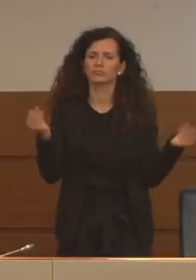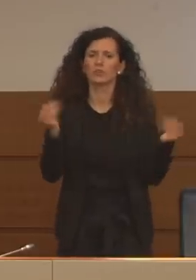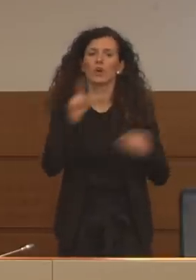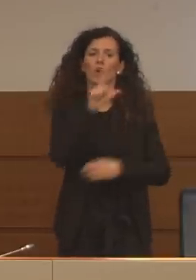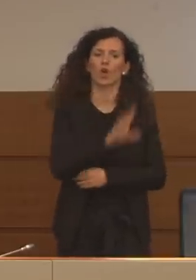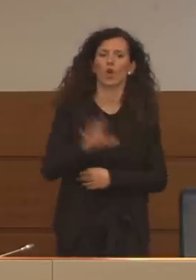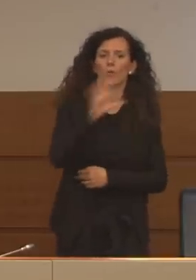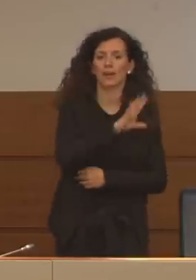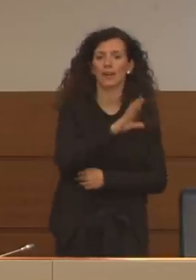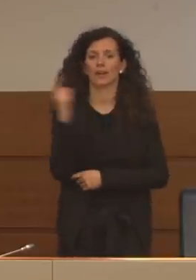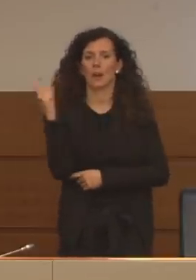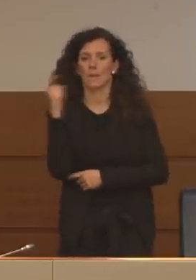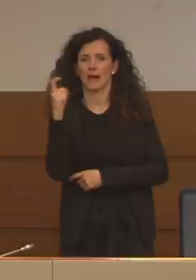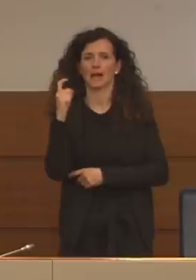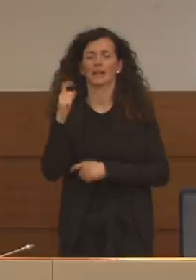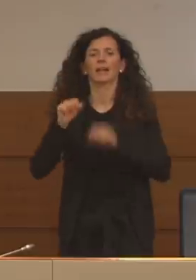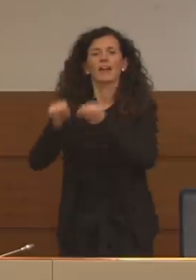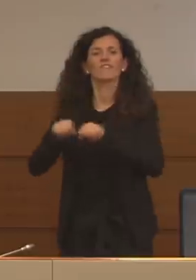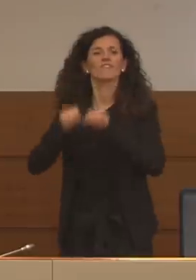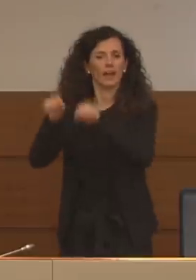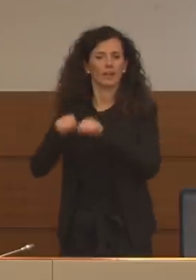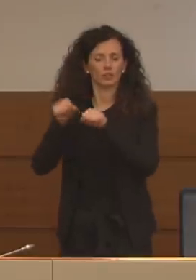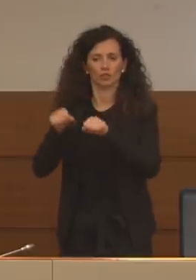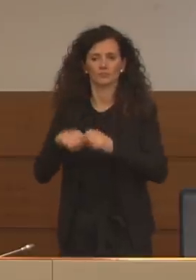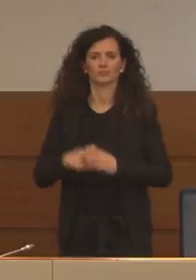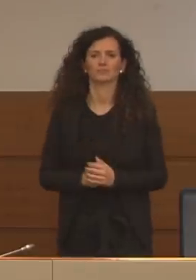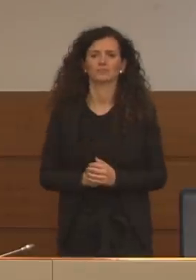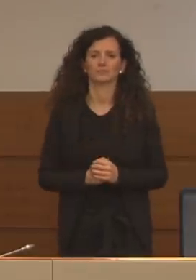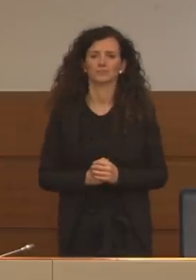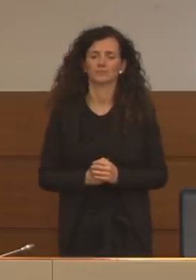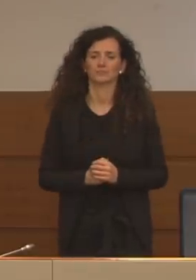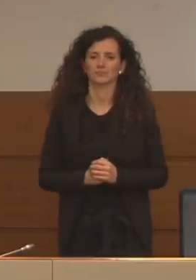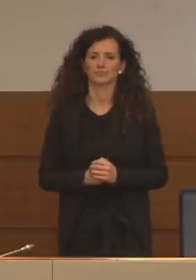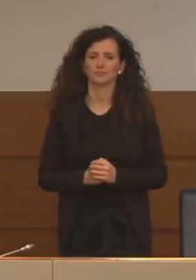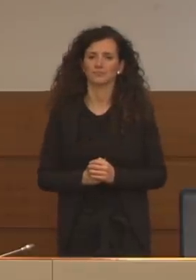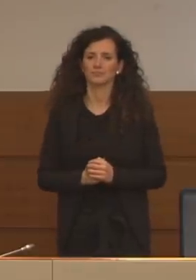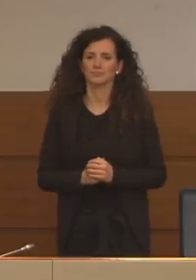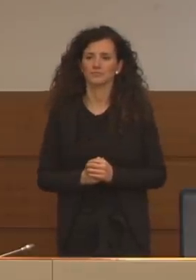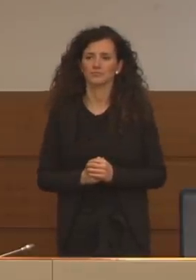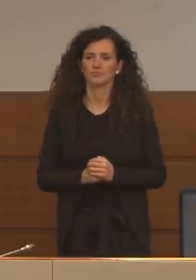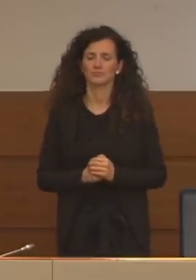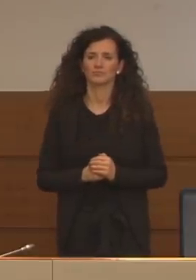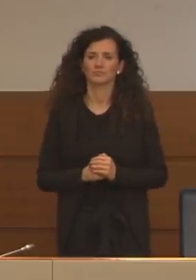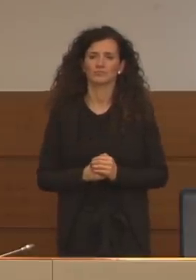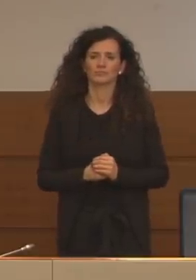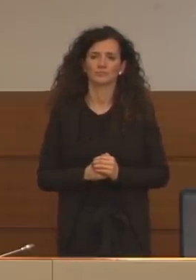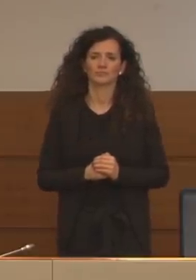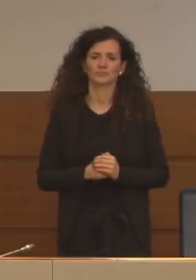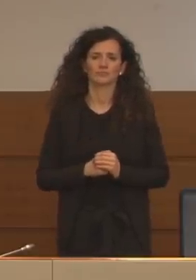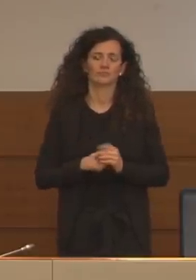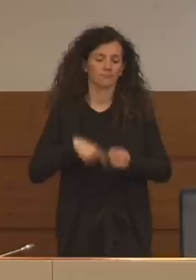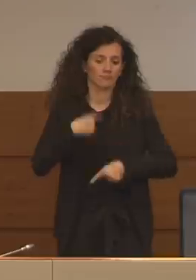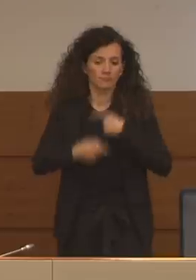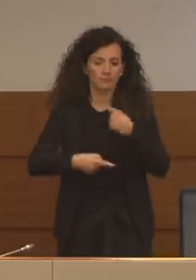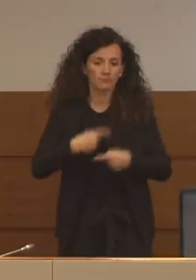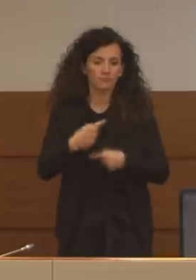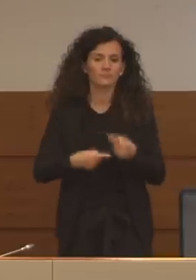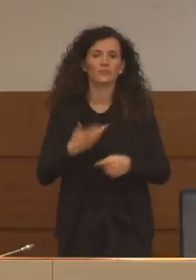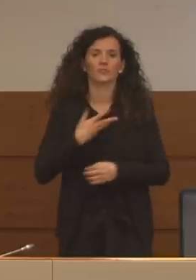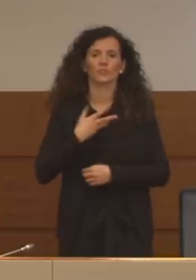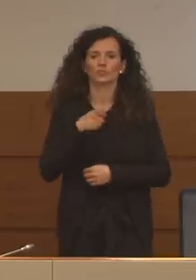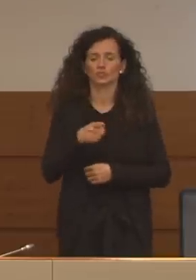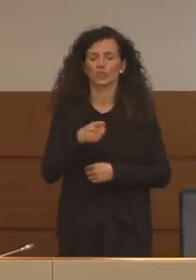regioni lombardia marche e veneto e a seguire ovviamente ci saranno le ulteriori